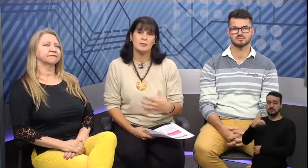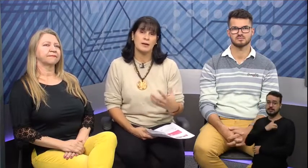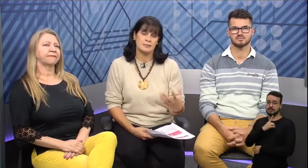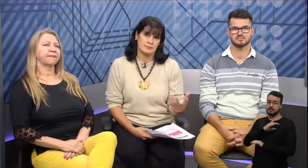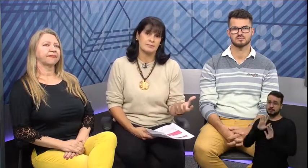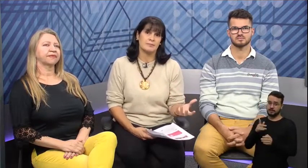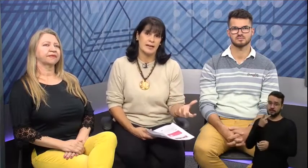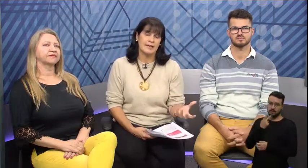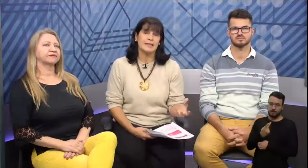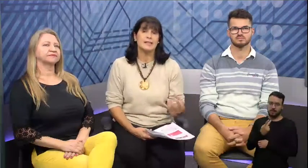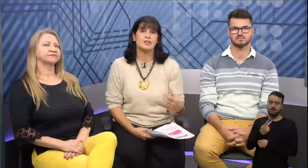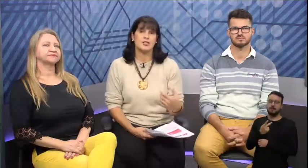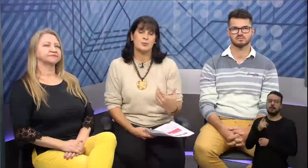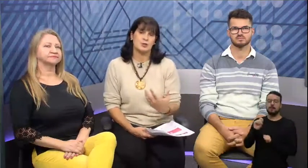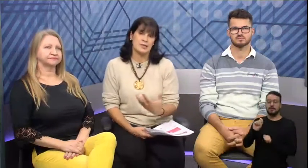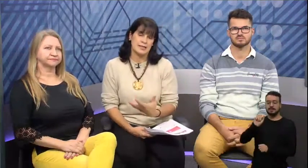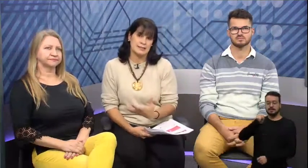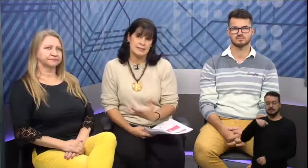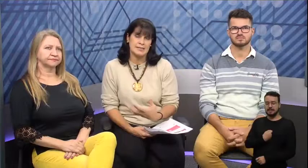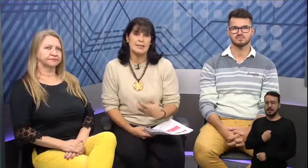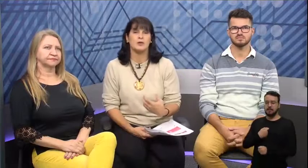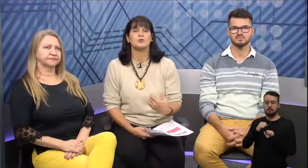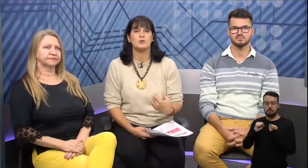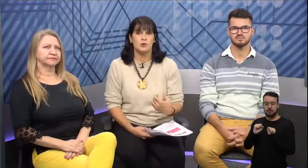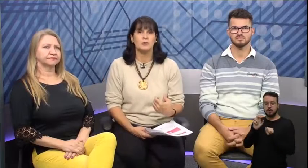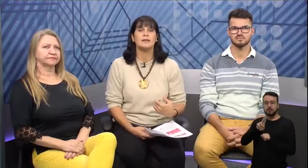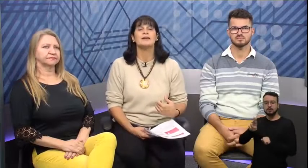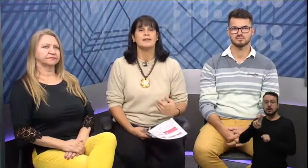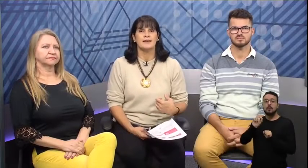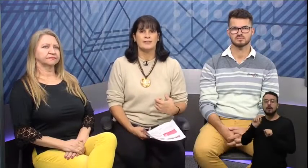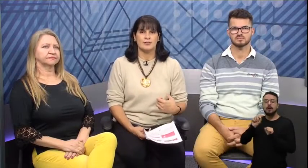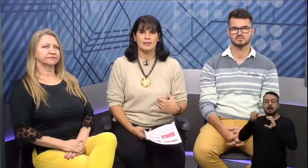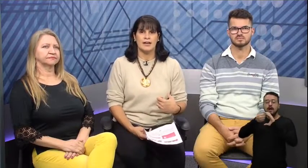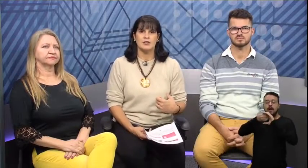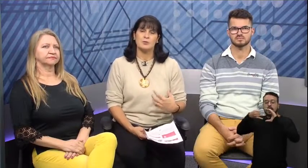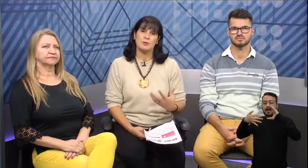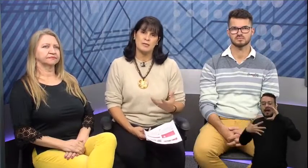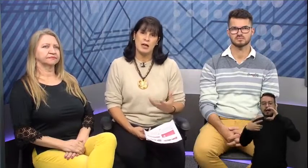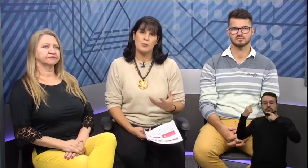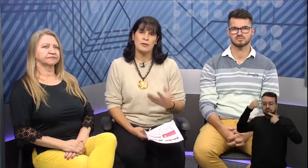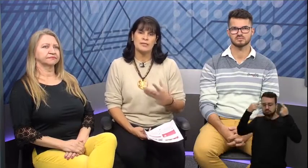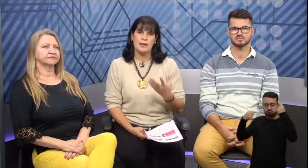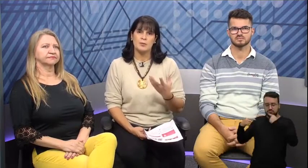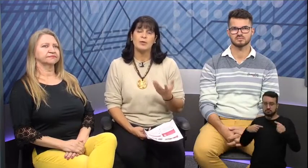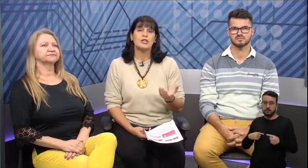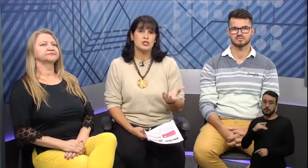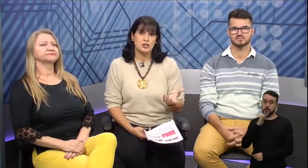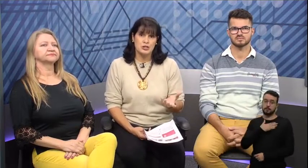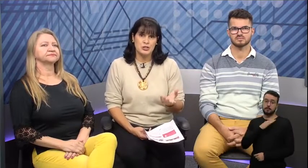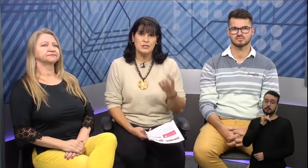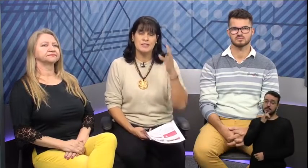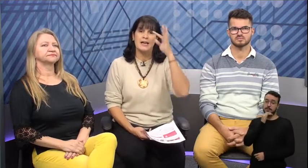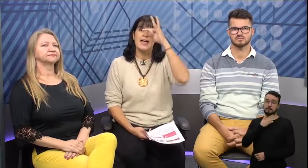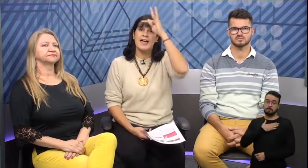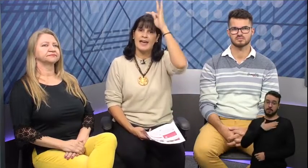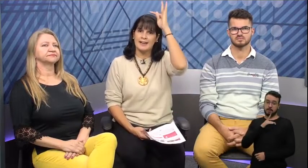uma característica, pode usar a letra inicial do nome, não é verdade? O meu sinal, por exemplo, de Tirza, é